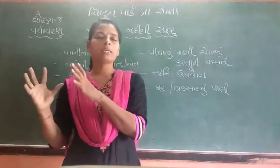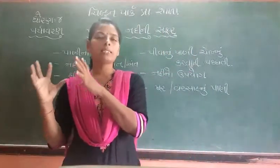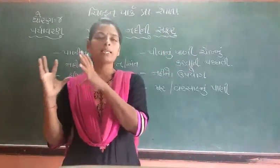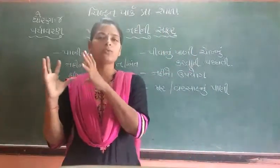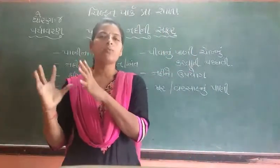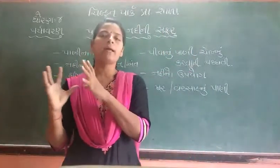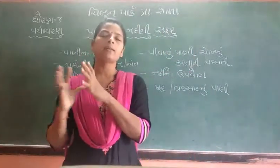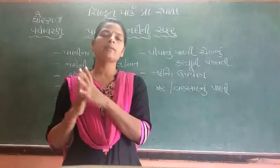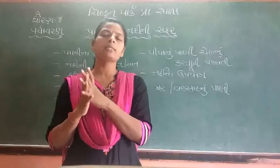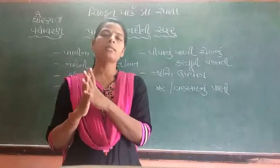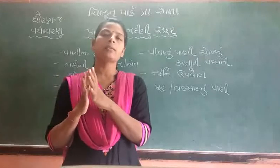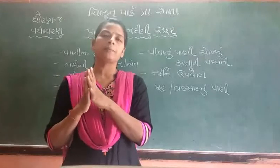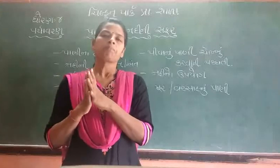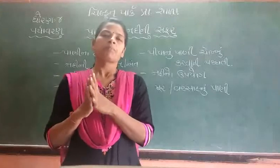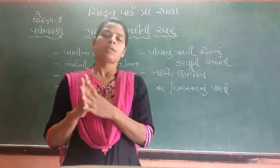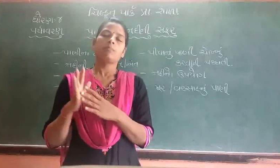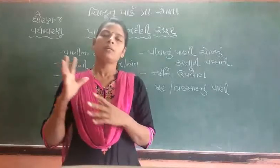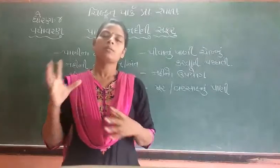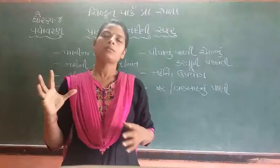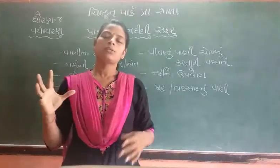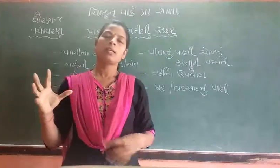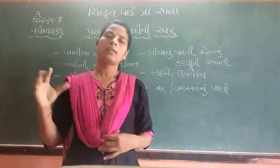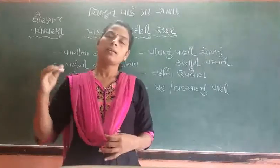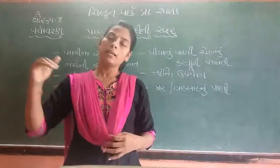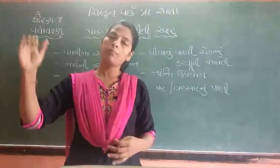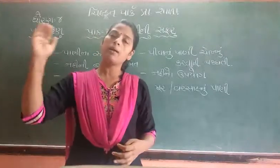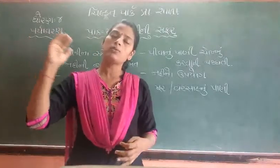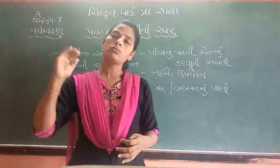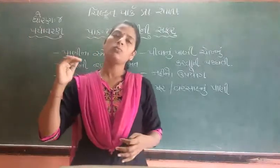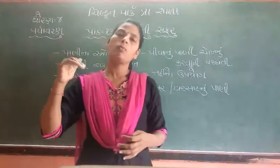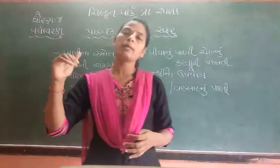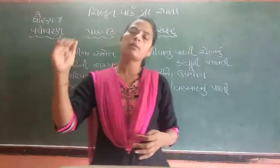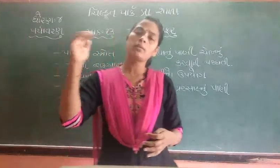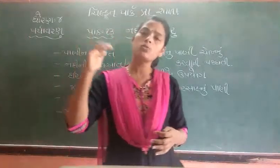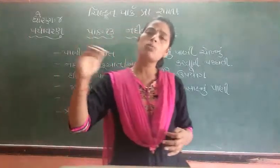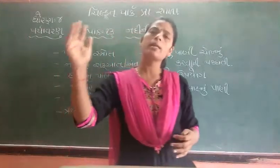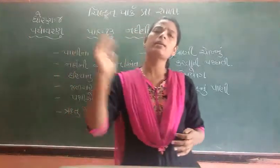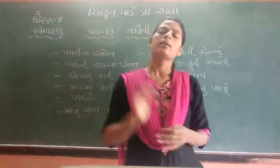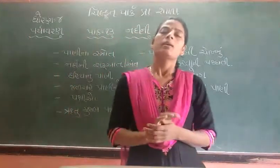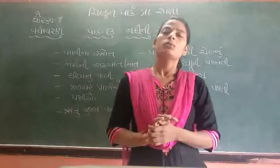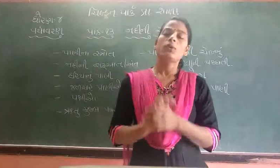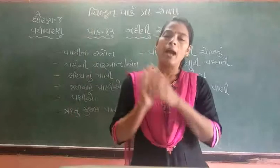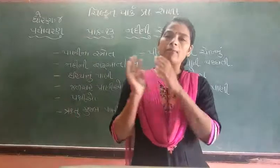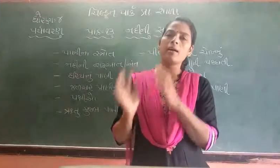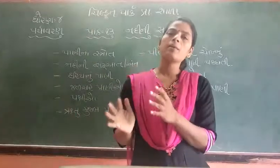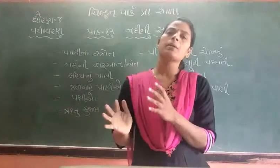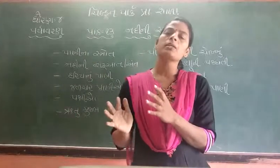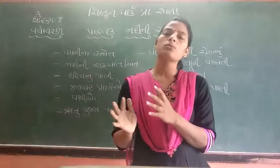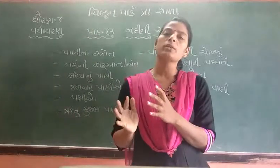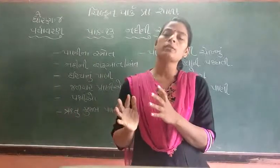એટલે જે ઓમાન કન્ટ્રીઝ છે ને, કે મસ્કત છે એ બાજુ, ઓમાન કન્ટ્રીઝ, દુબઈ, તો આવા પ્રદેશોની અંદર